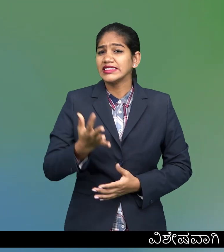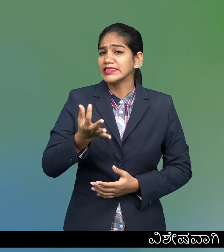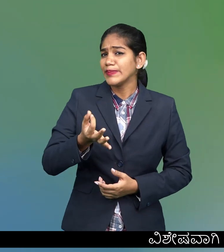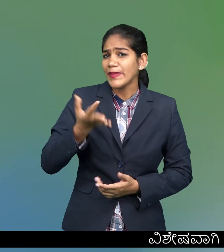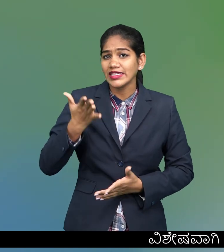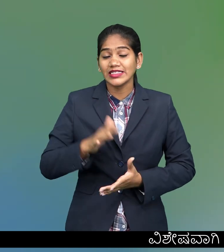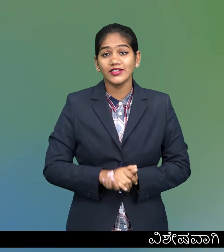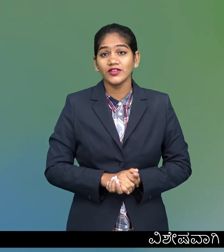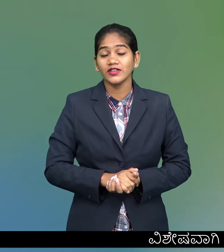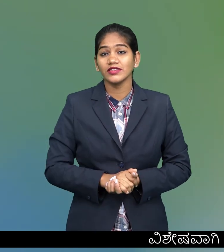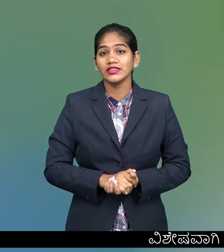ವಿಶೇಷವಾಗಿ ಕರಾವಳಿಯ ಪ್ರದೇಶಗಳಲ್ಲಿ